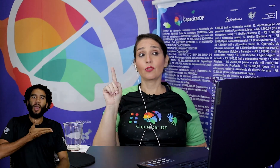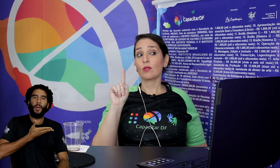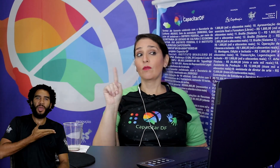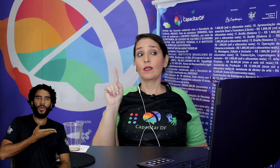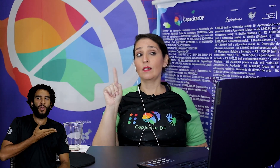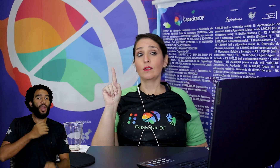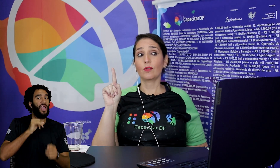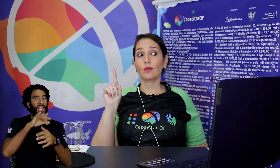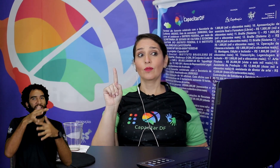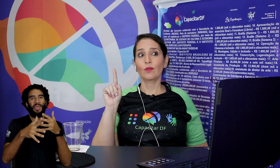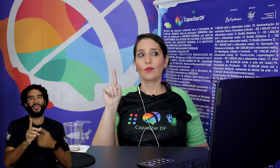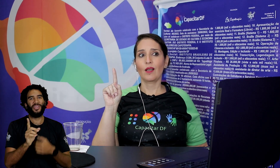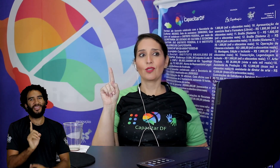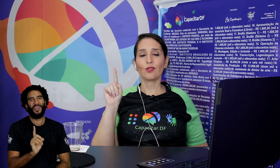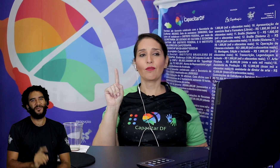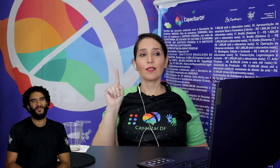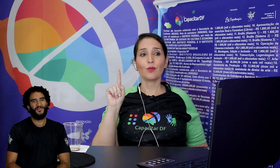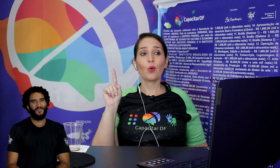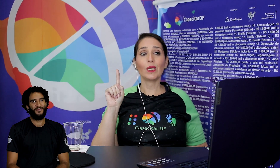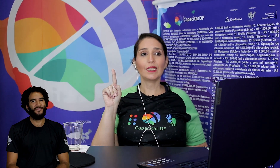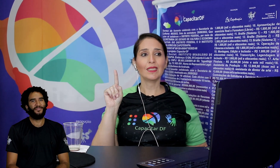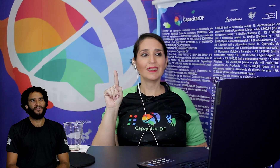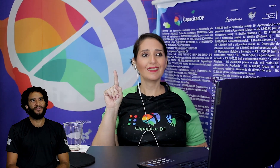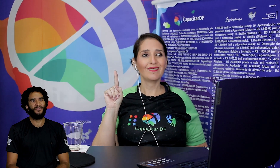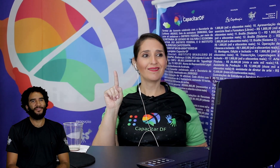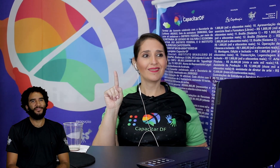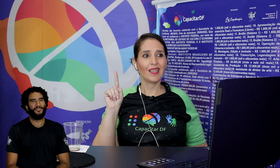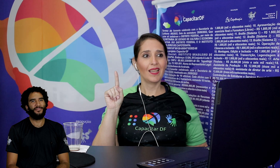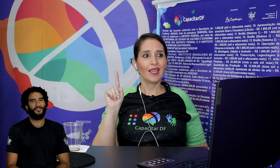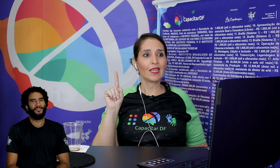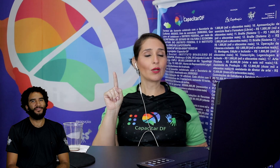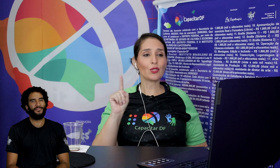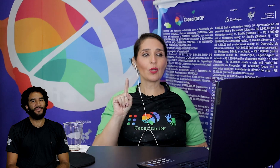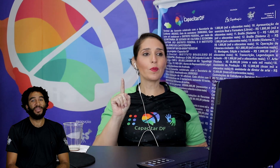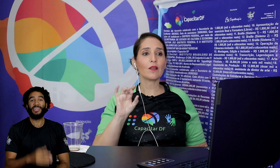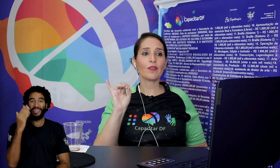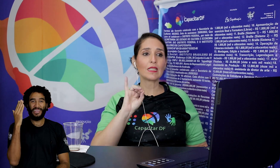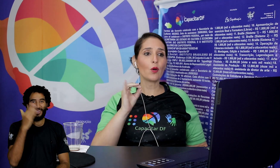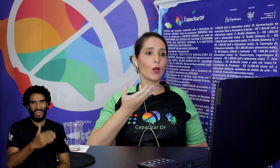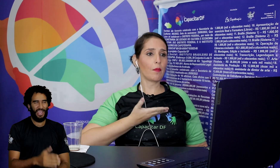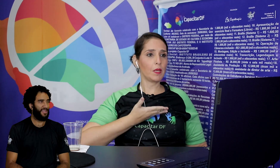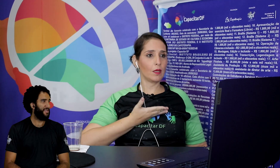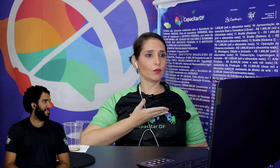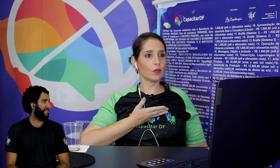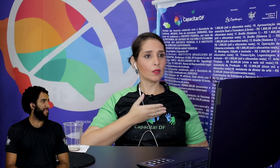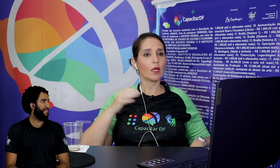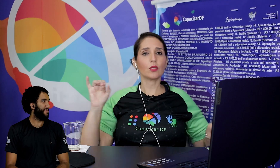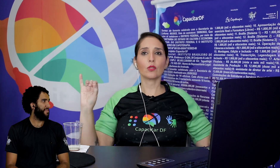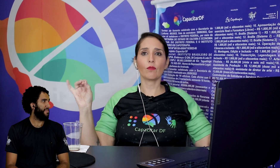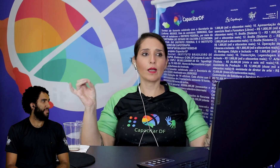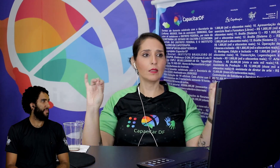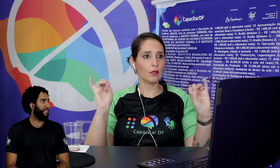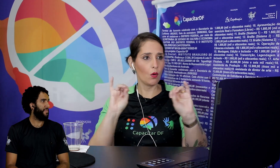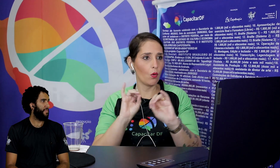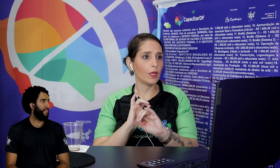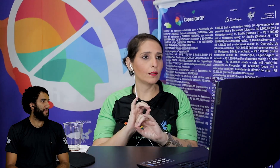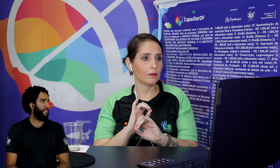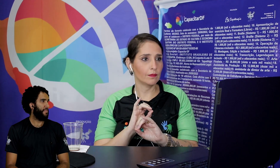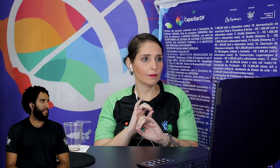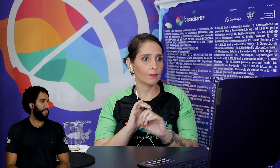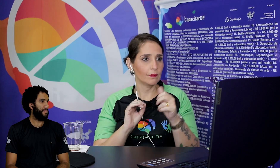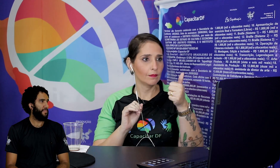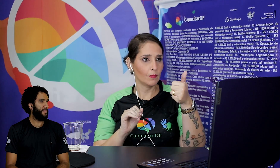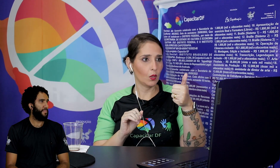sinais, a gente não faz isso. A gente só faz o oi. Então, a gente não precisa fazer oi, amigos. A gente só faz